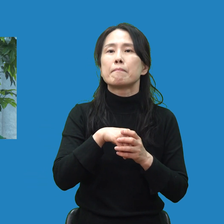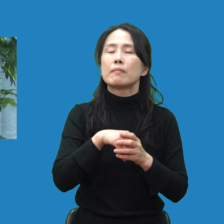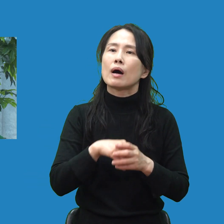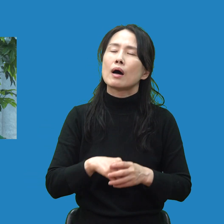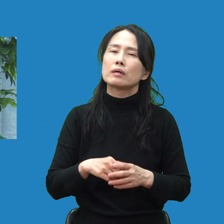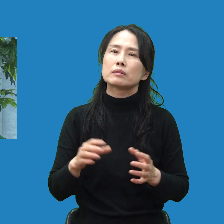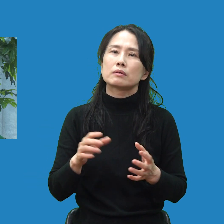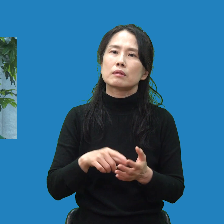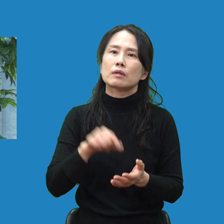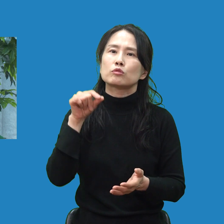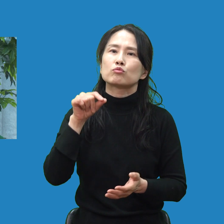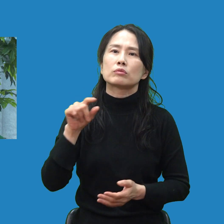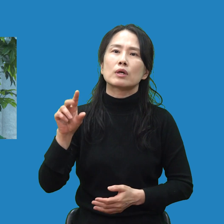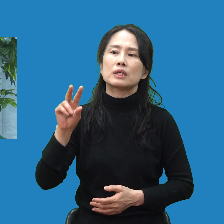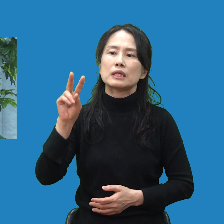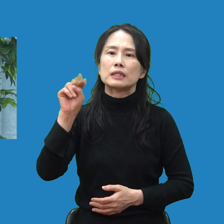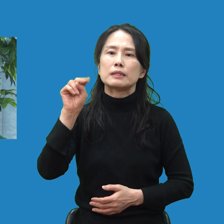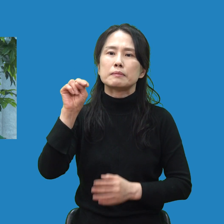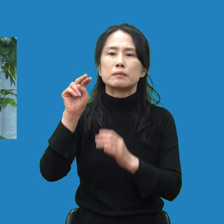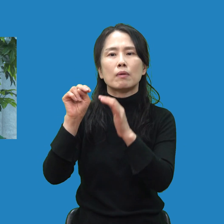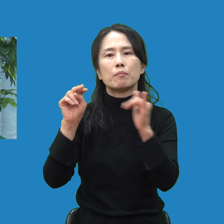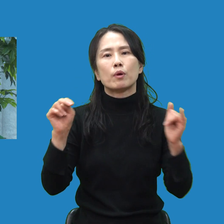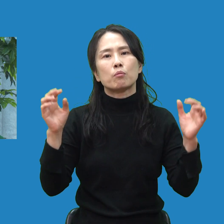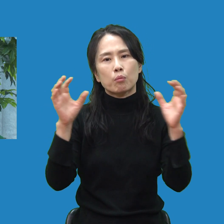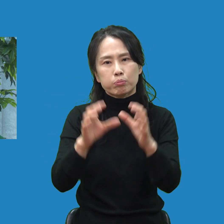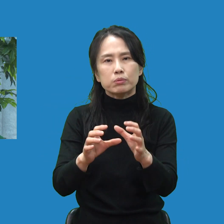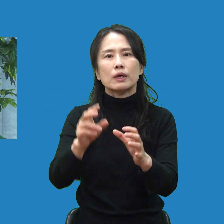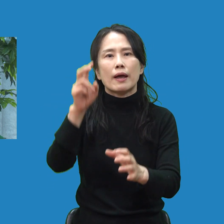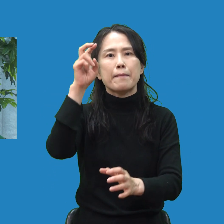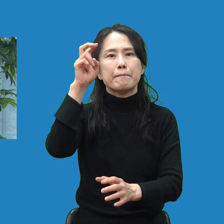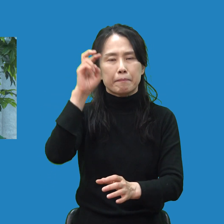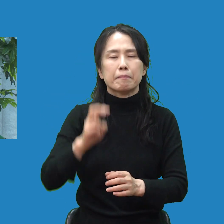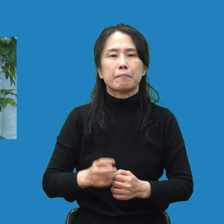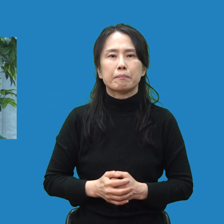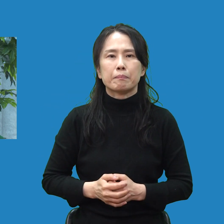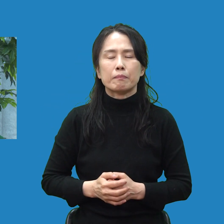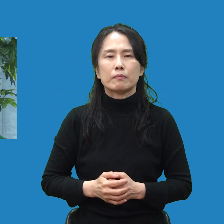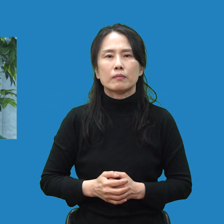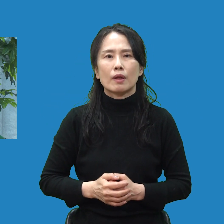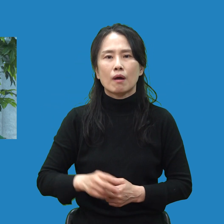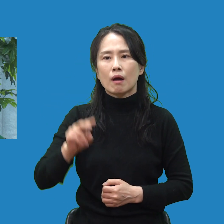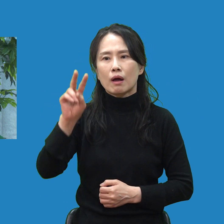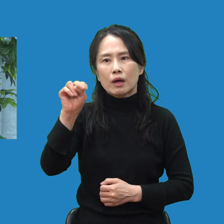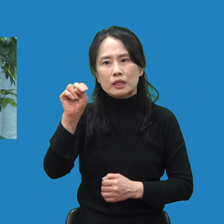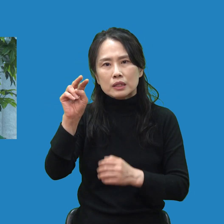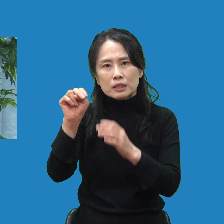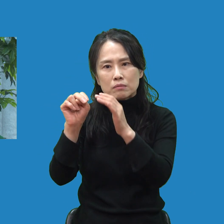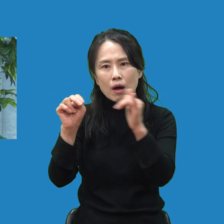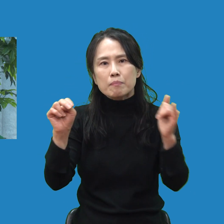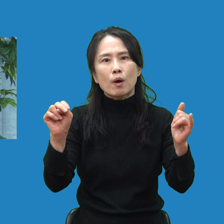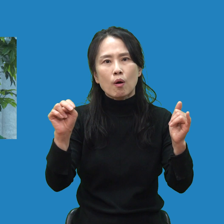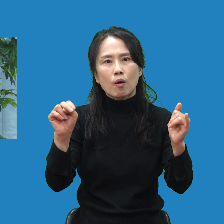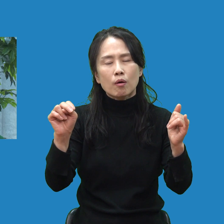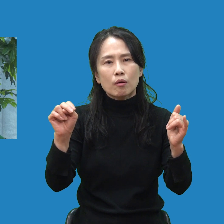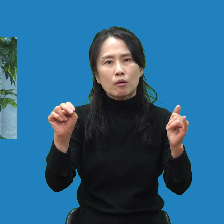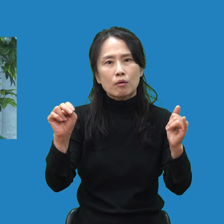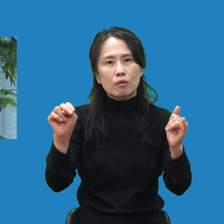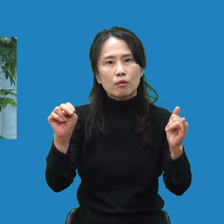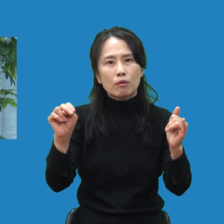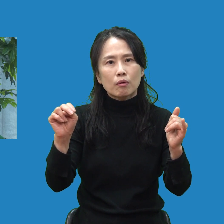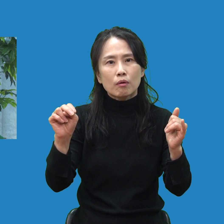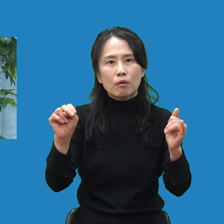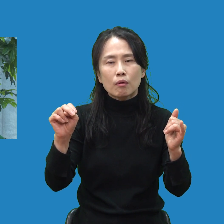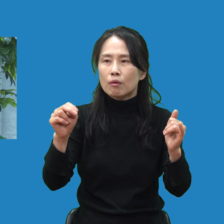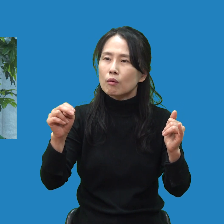한 2만 명은 모였을 거다 추산하지요. 야, 그 2만 명이 얼마나 되는